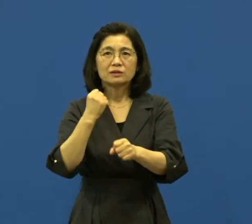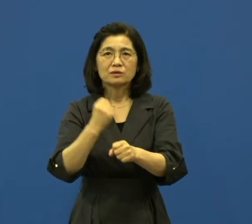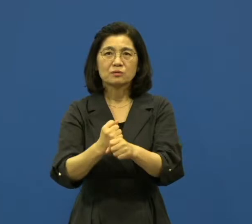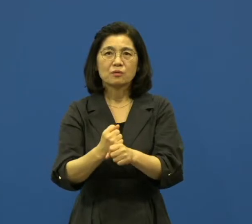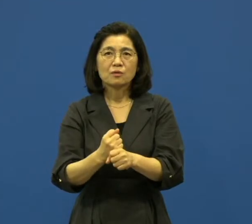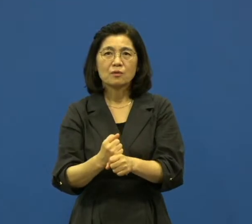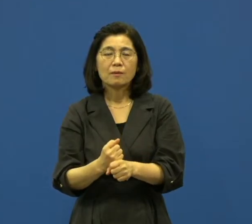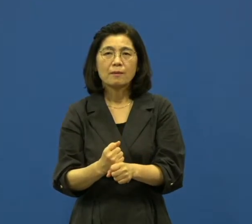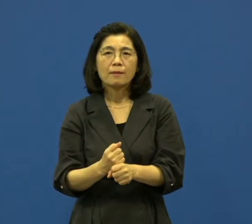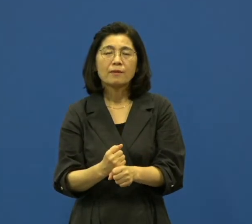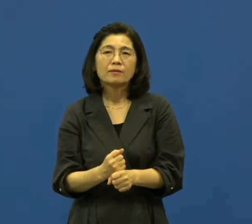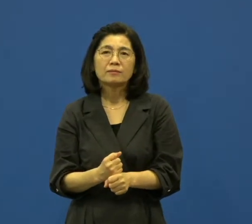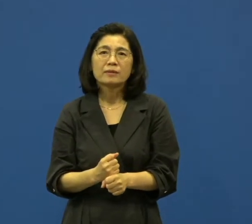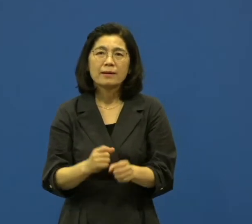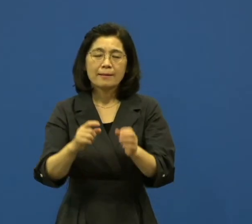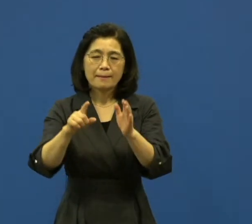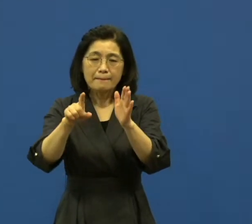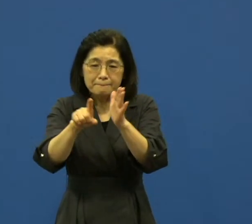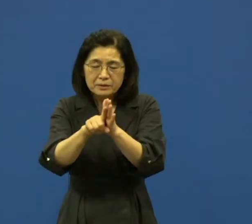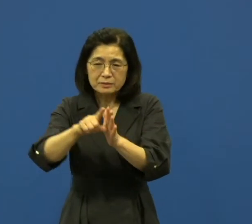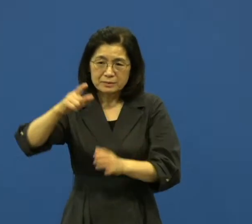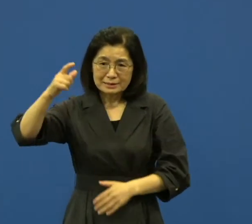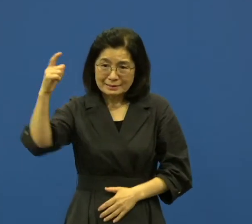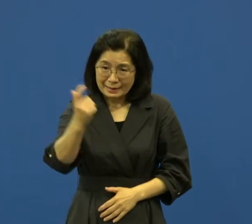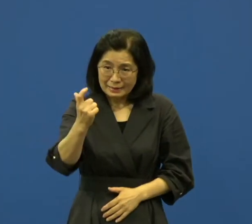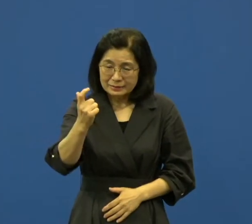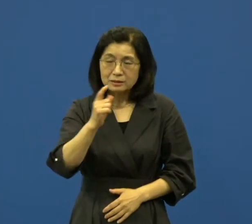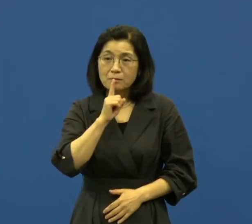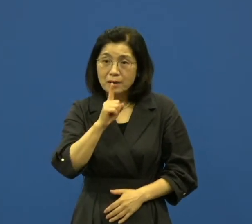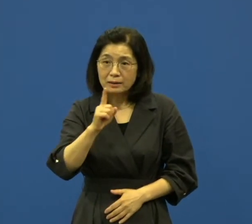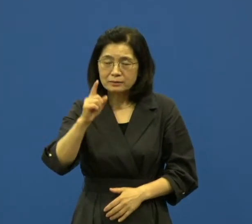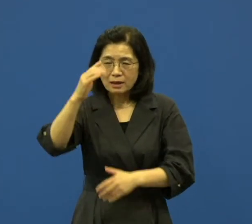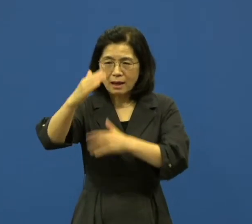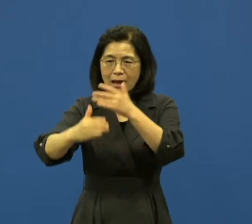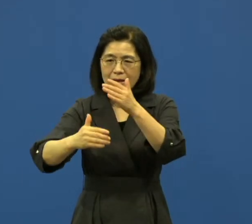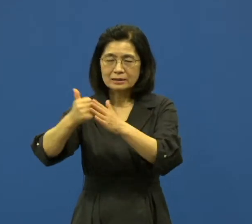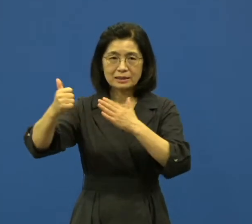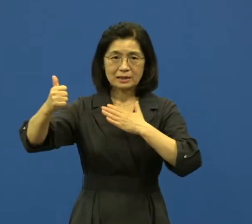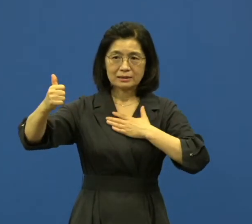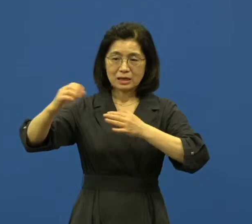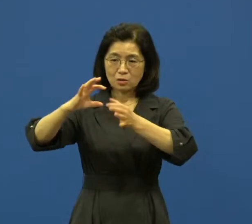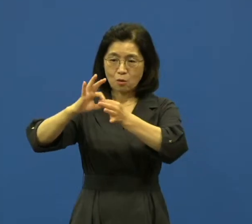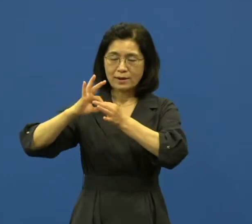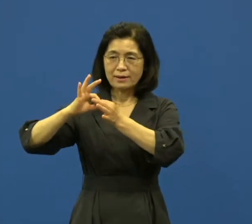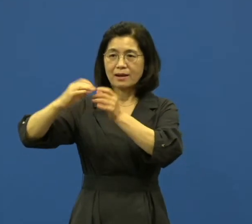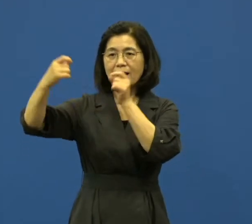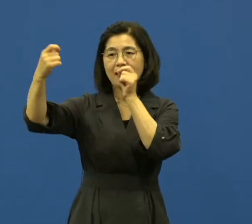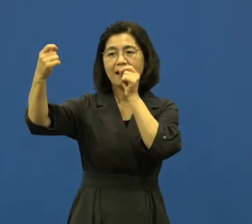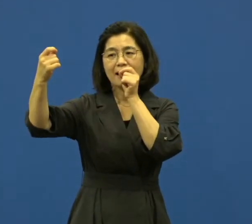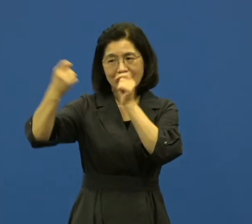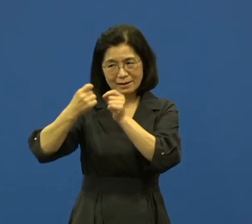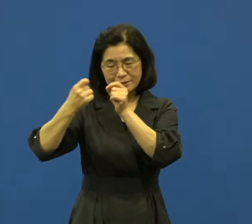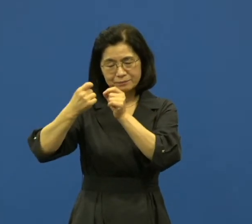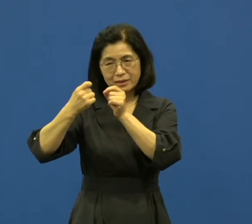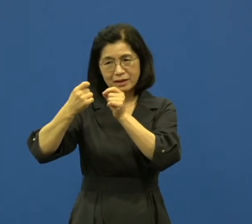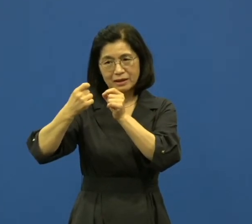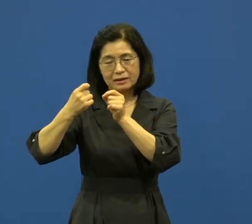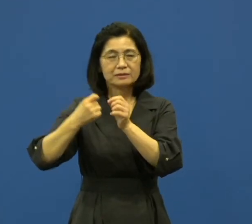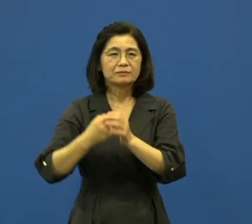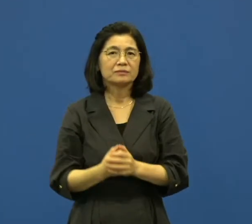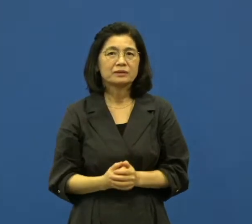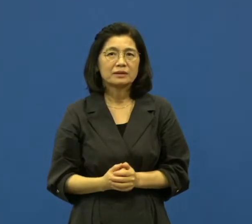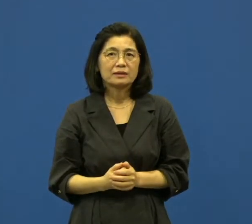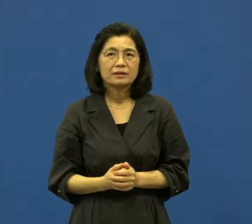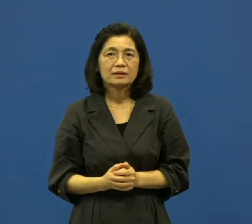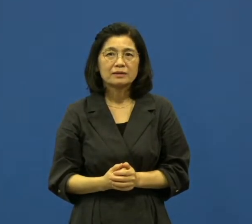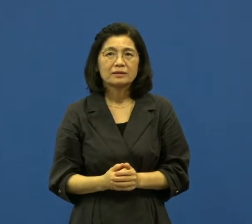더 가까워져 가고 있다는 것입니다. 자, 그런 의미에서 우리의 믿음의 길은 한꺼번에 열려지가 않고